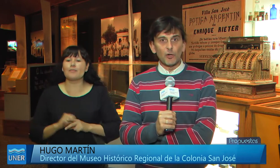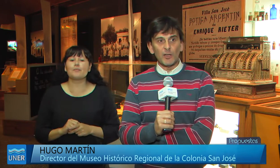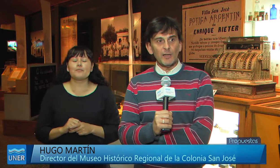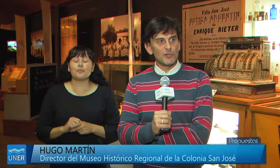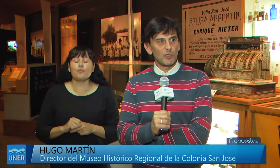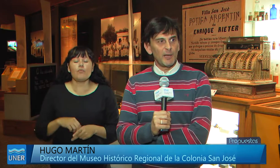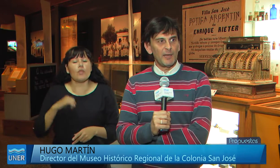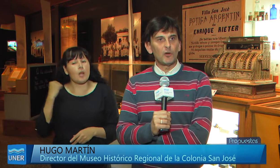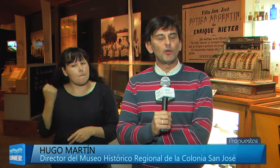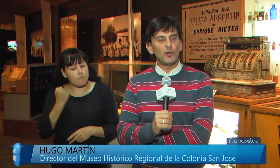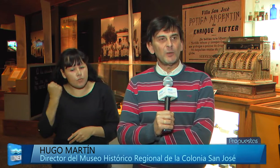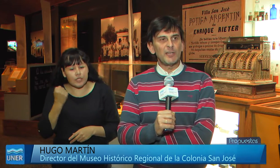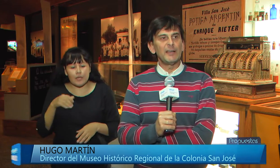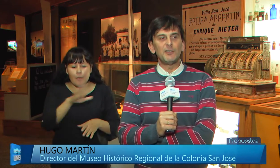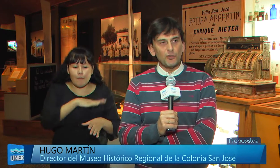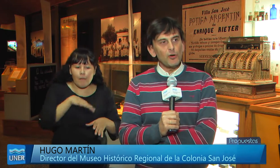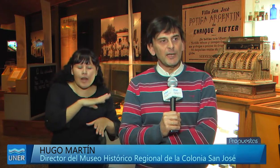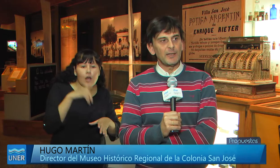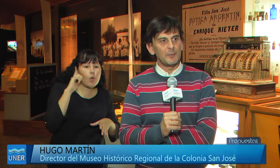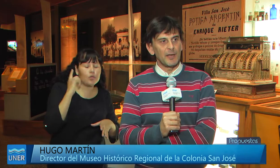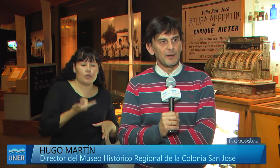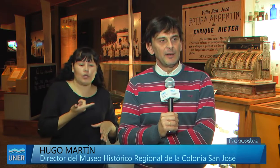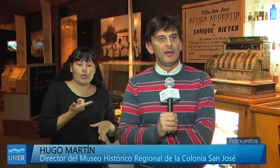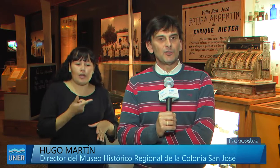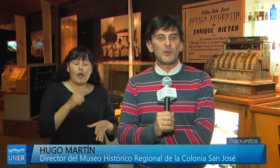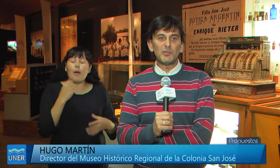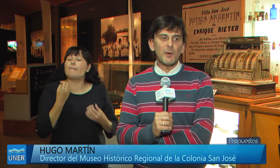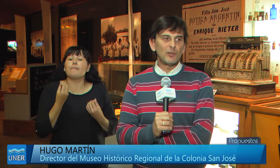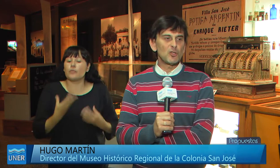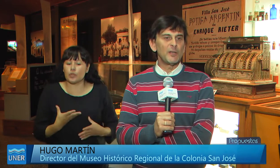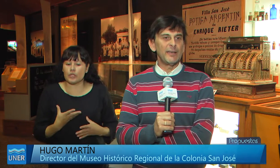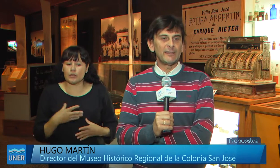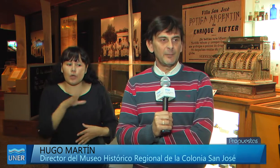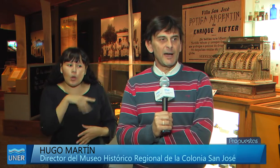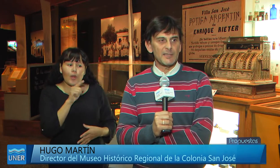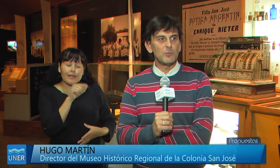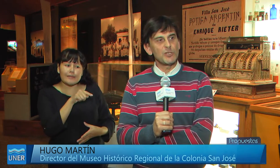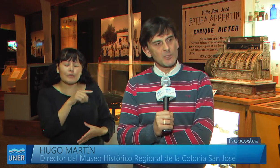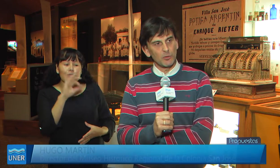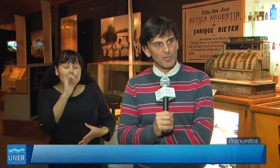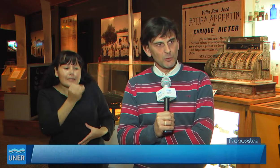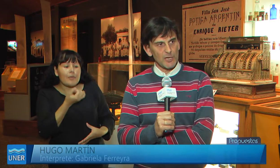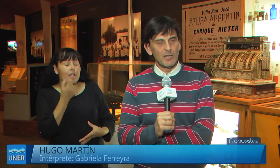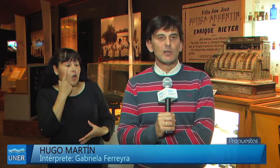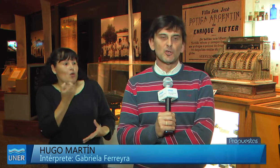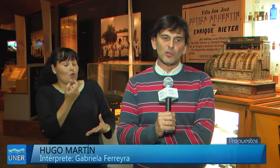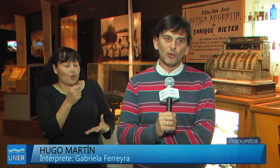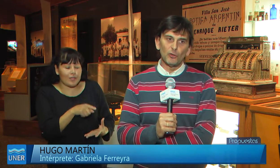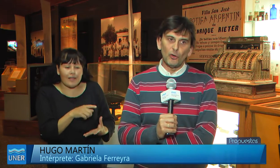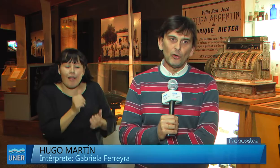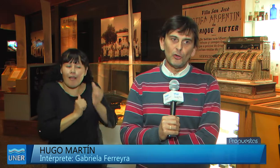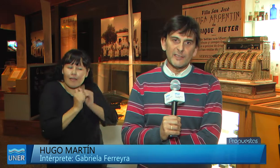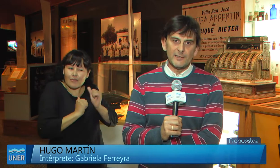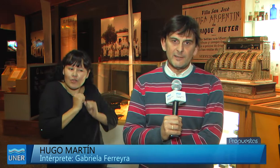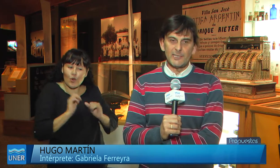la gente sorda, ¿no es cierto?, para que conozca nuestra historia también. Nosotros venimos trabajando sobre este tema hace muchísimo tiempo ya, sobre